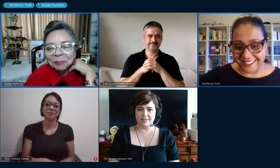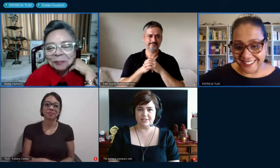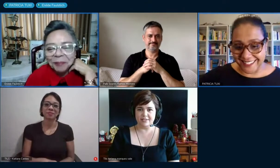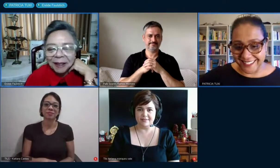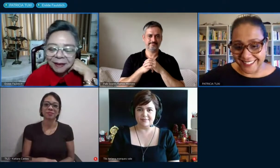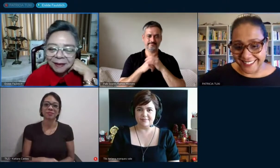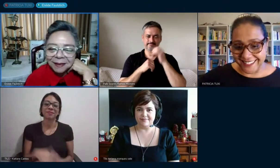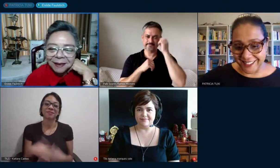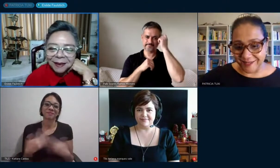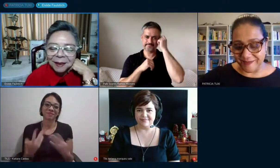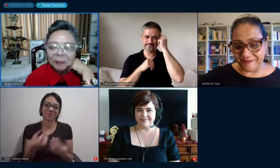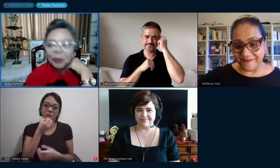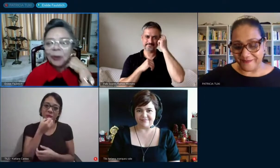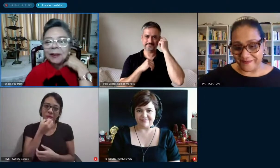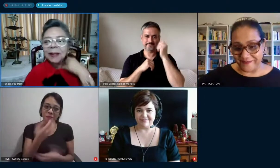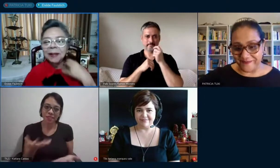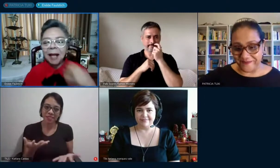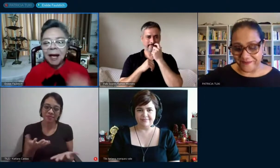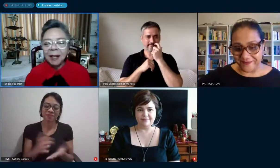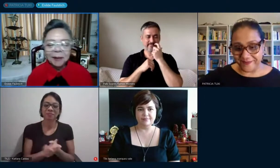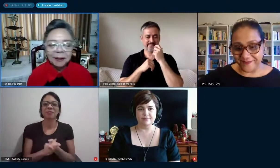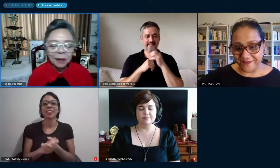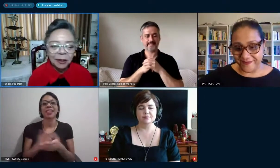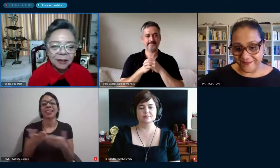Muito bem. Bom,